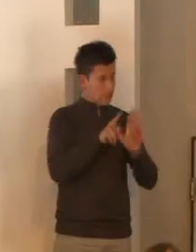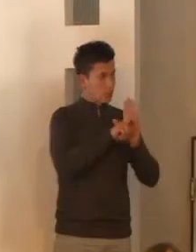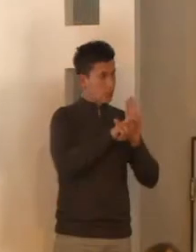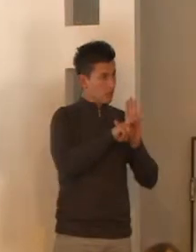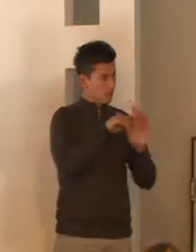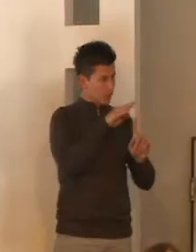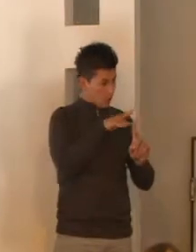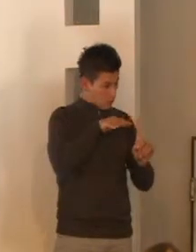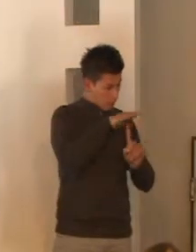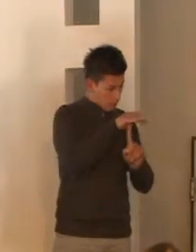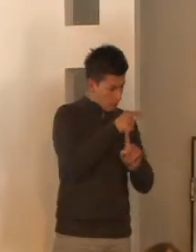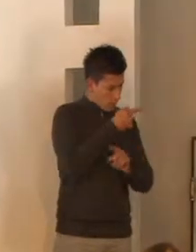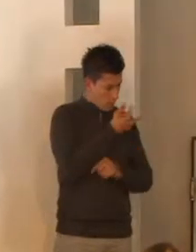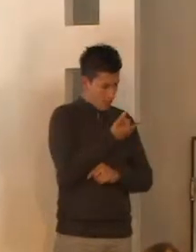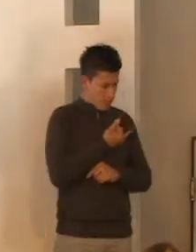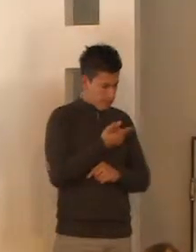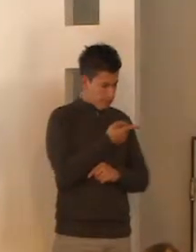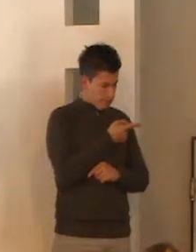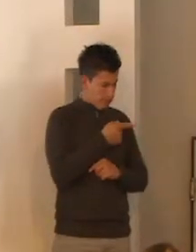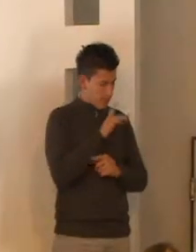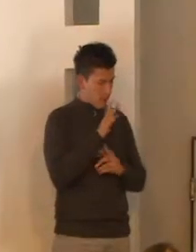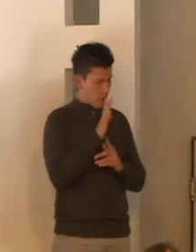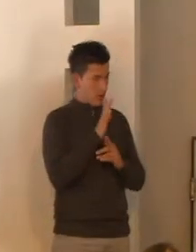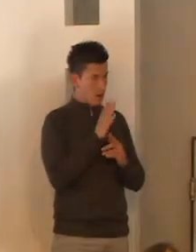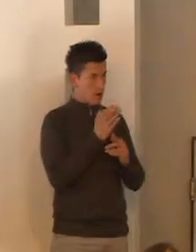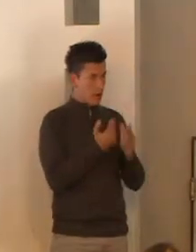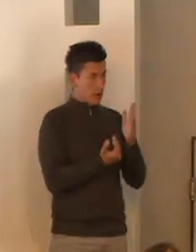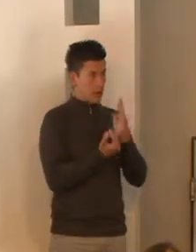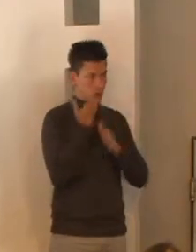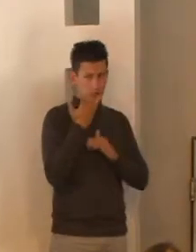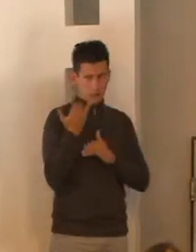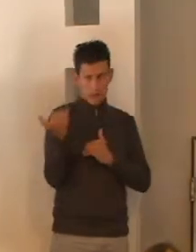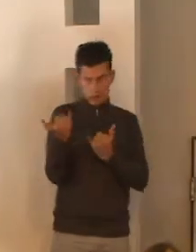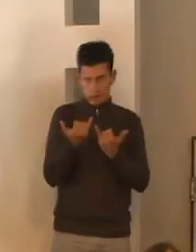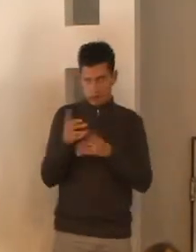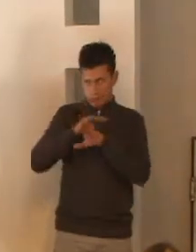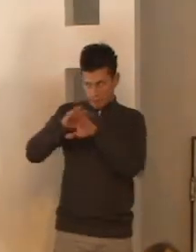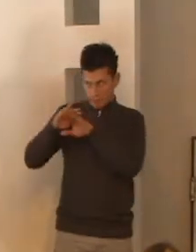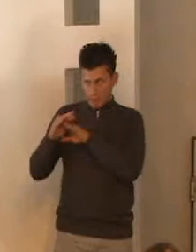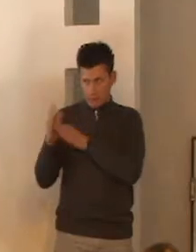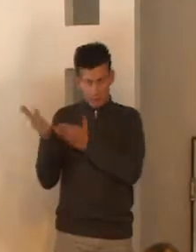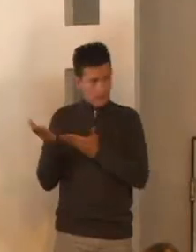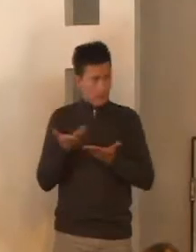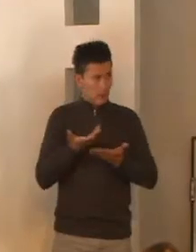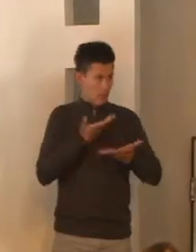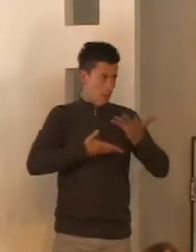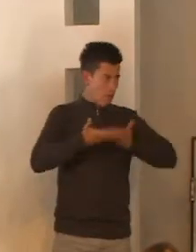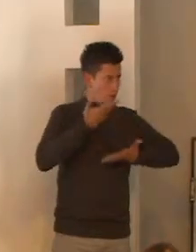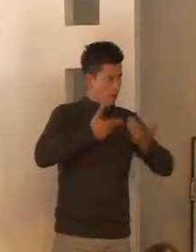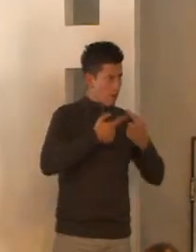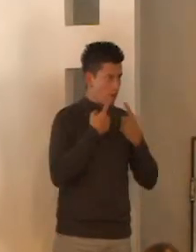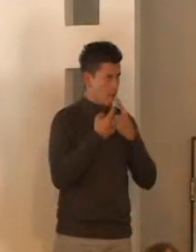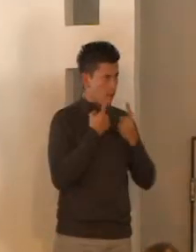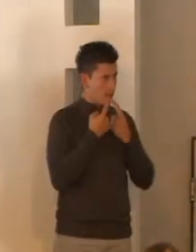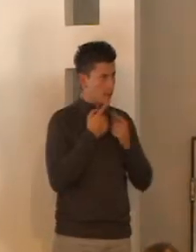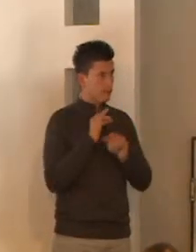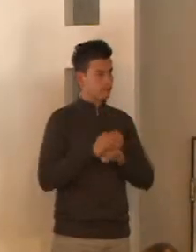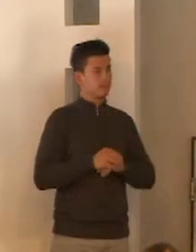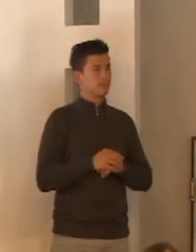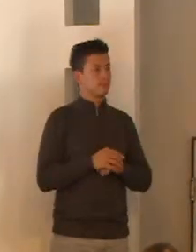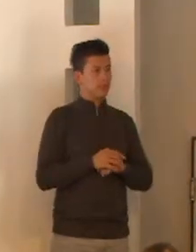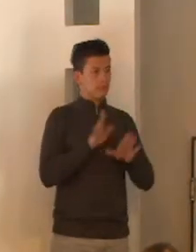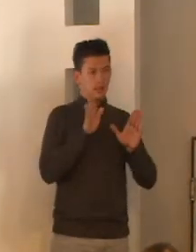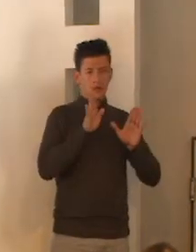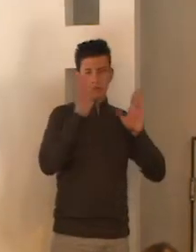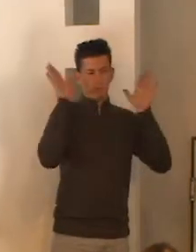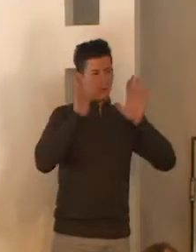es que se va a desarrollar esta conversación, que como les menciono es